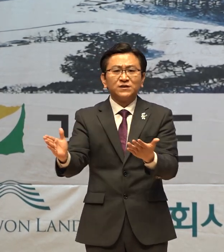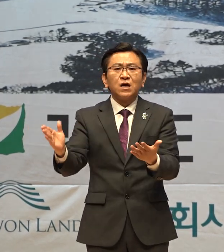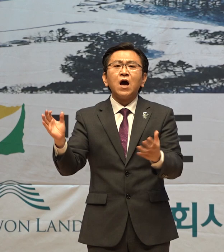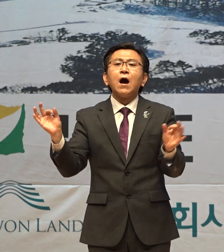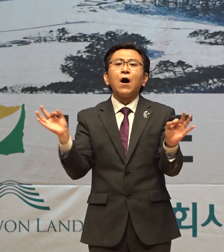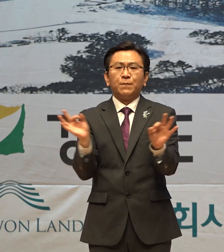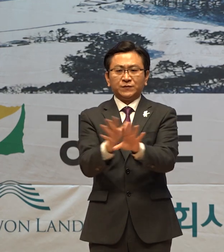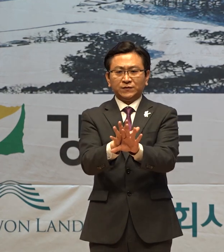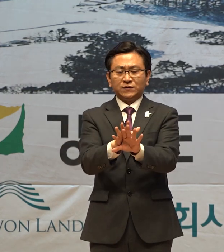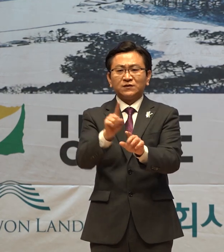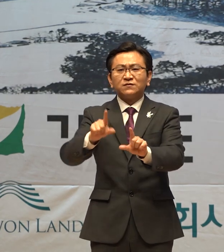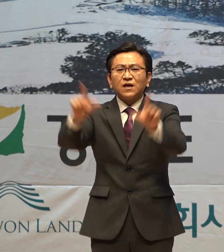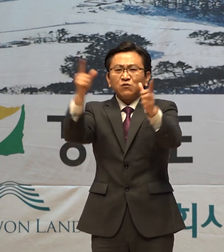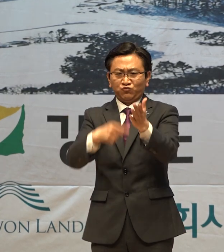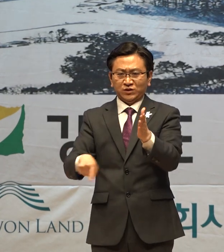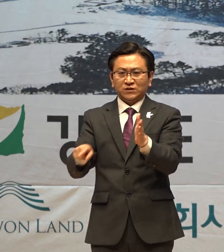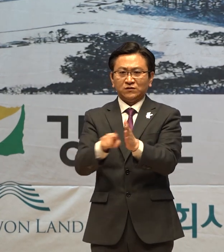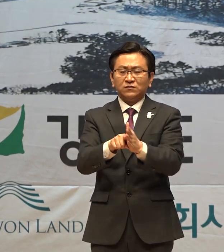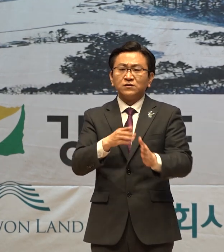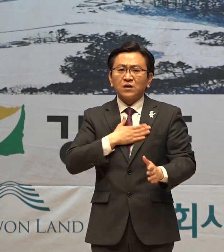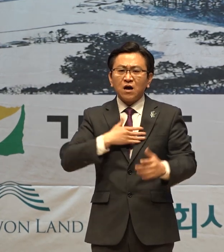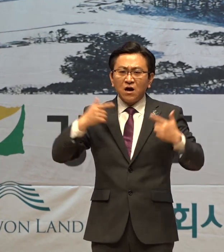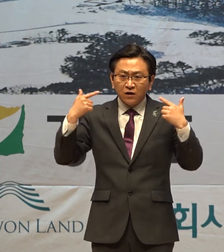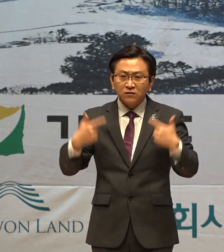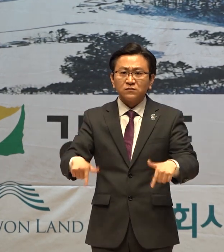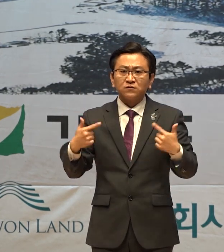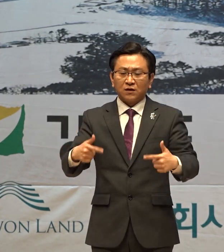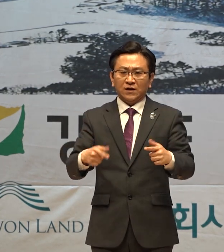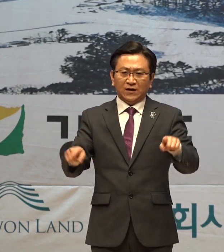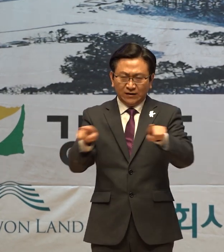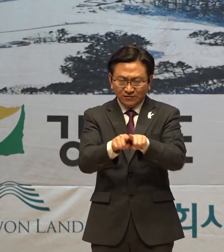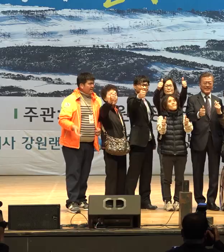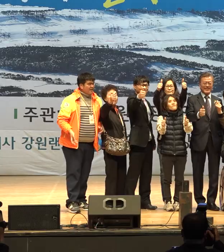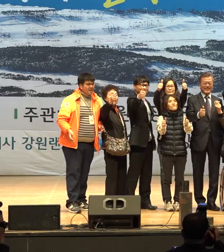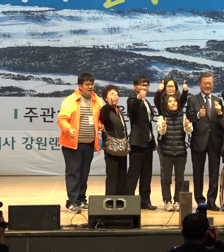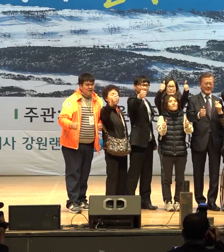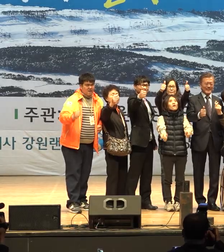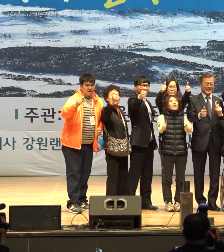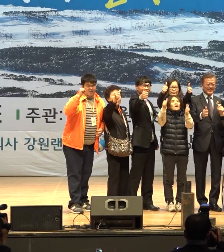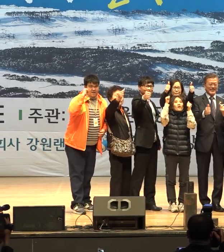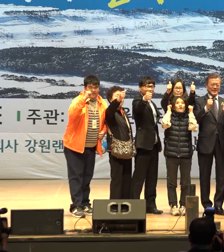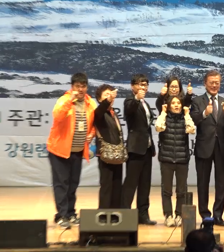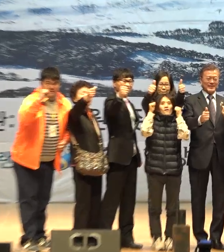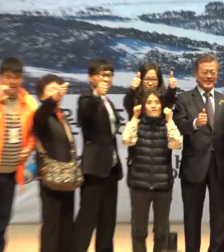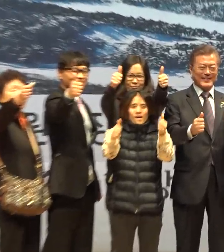구분이 사라지는 그날을 위해 제가 언제나 함께하겠습니다.